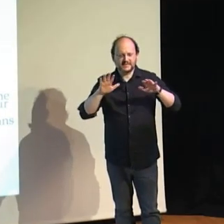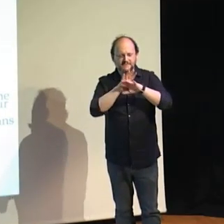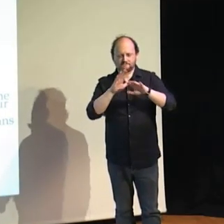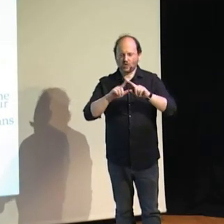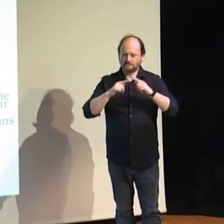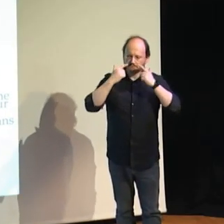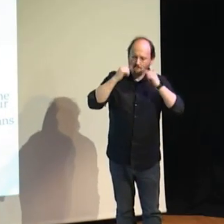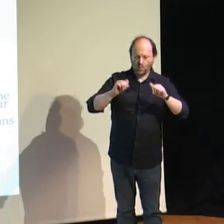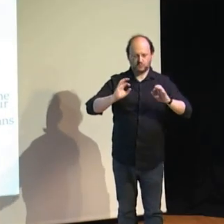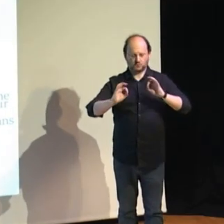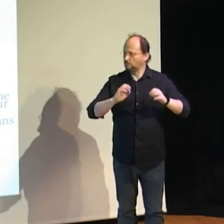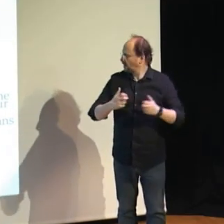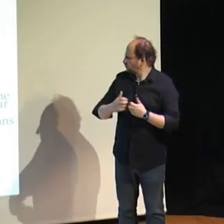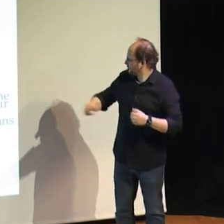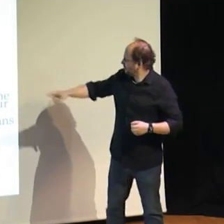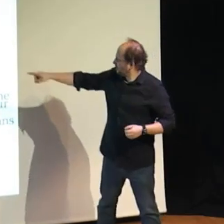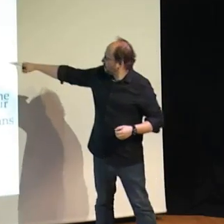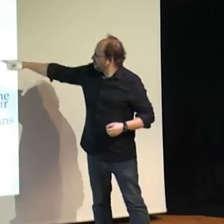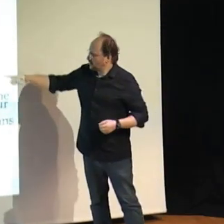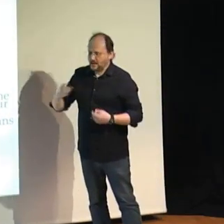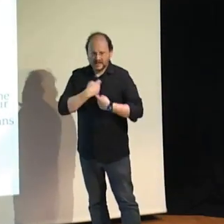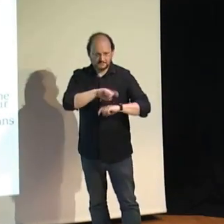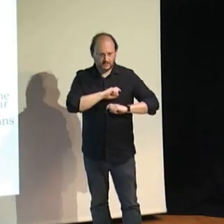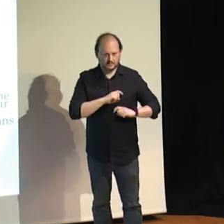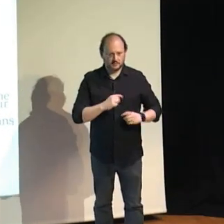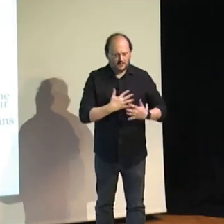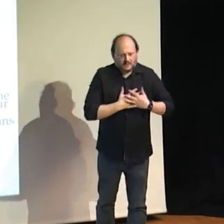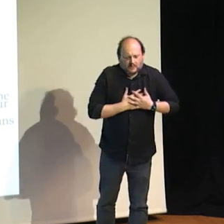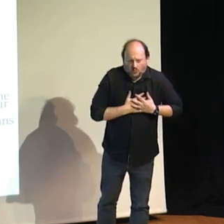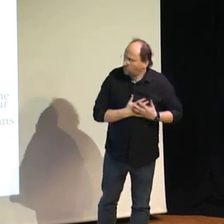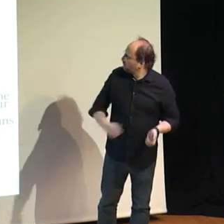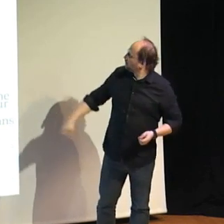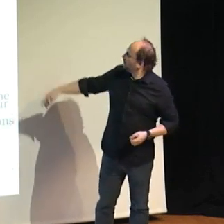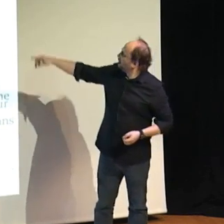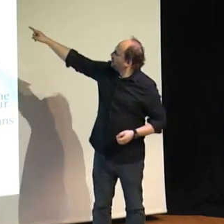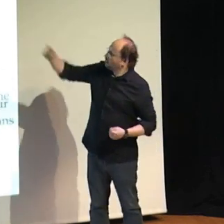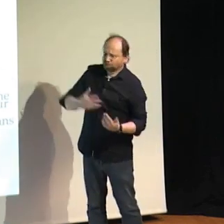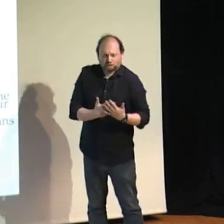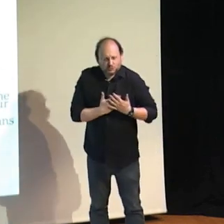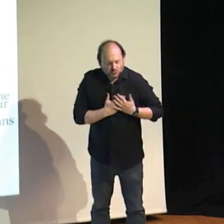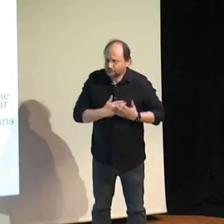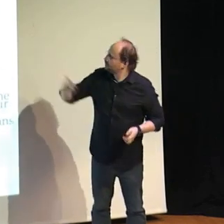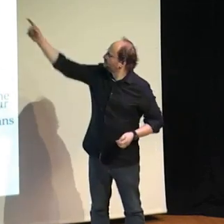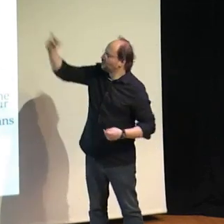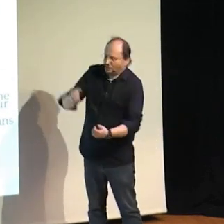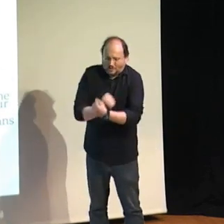ce signe, j'ai essayé de comprendre son origine. En Espagne, on dit te quiero comme ça, avec les mains croisées.